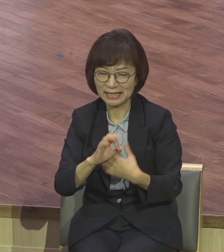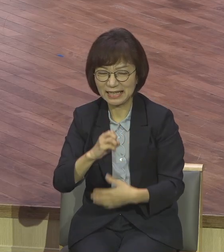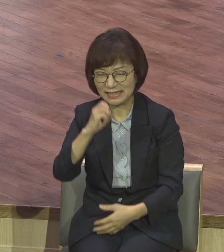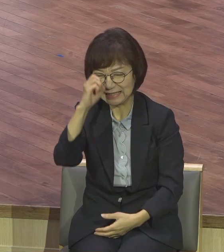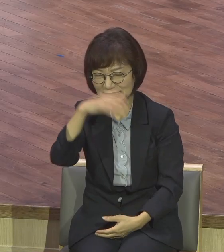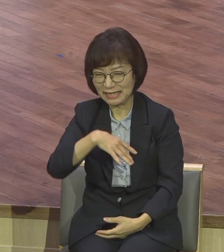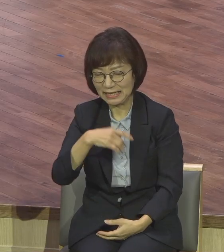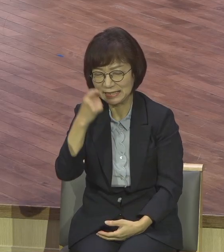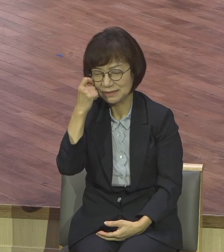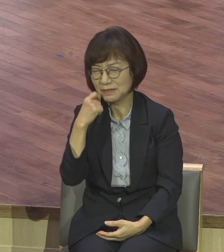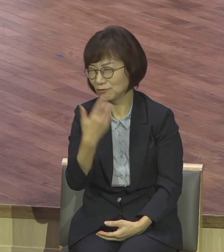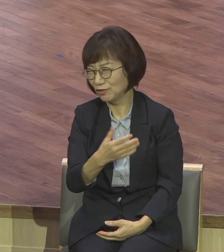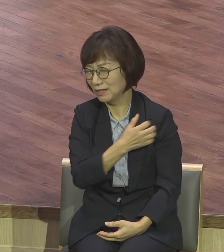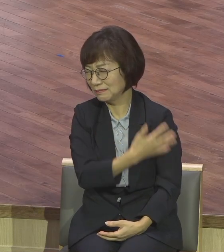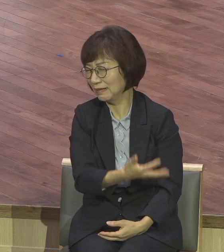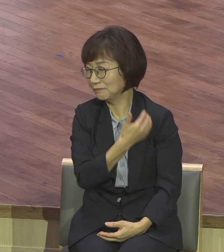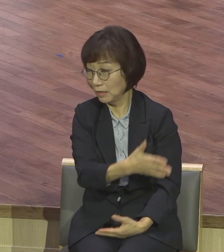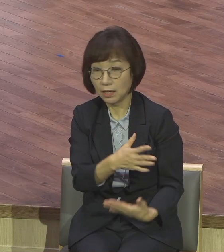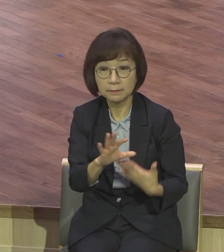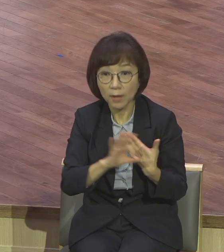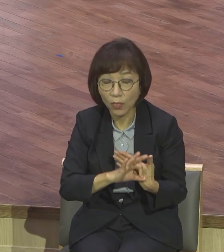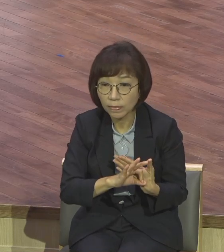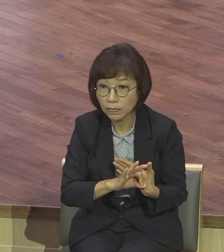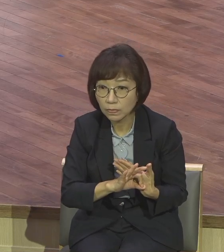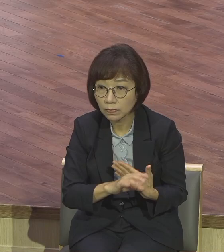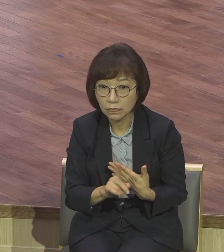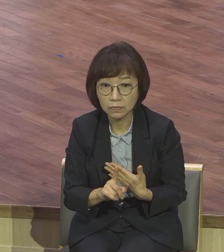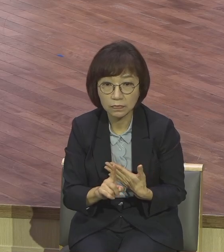만약에 눈을 감아 넘어간다고 하면